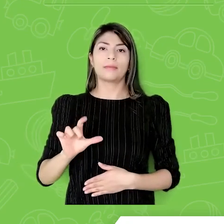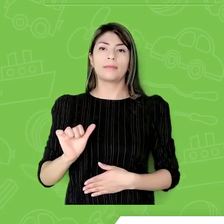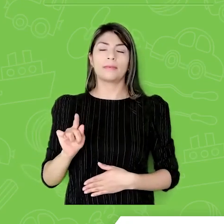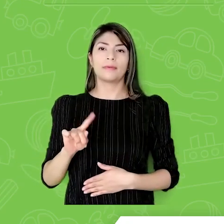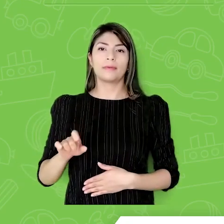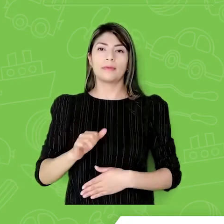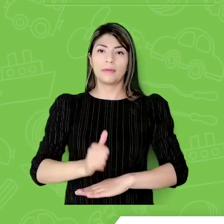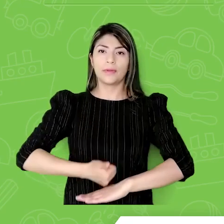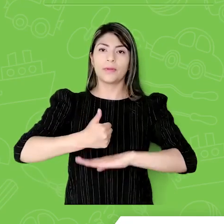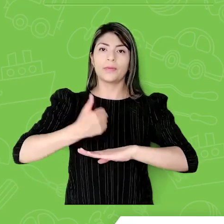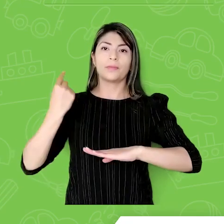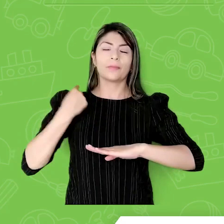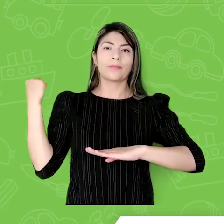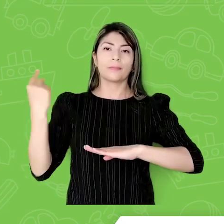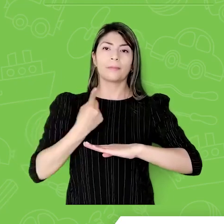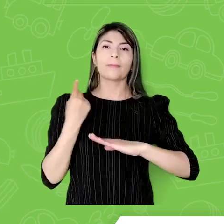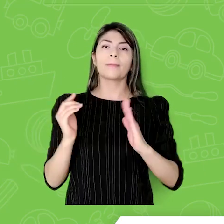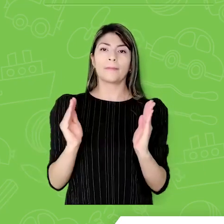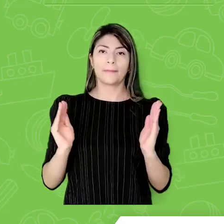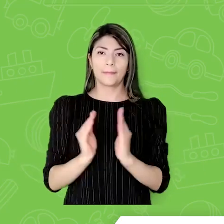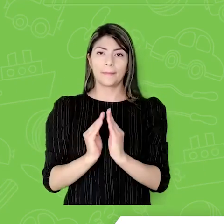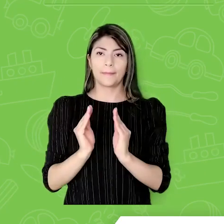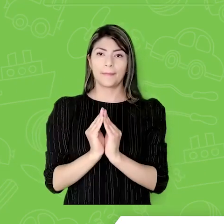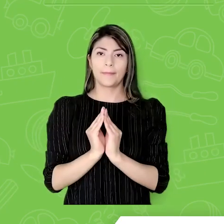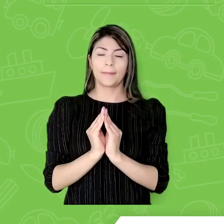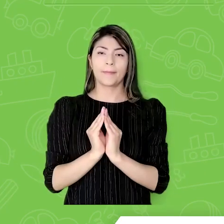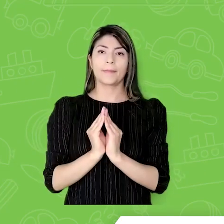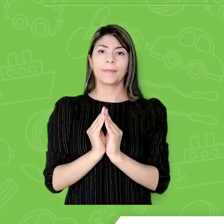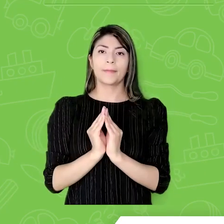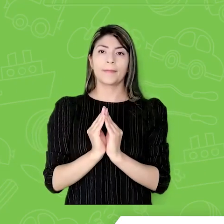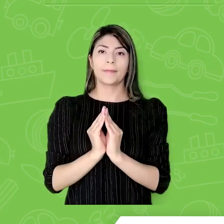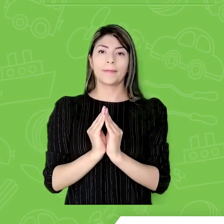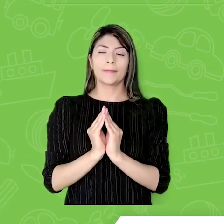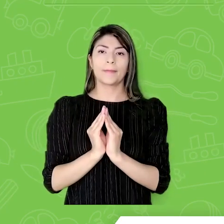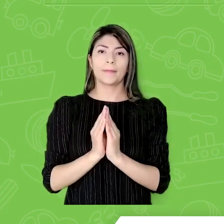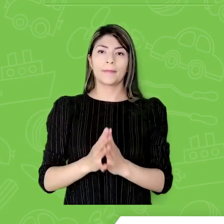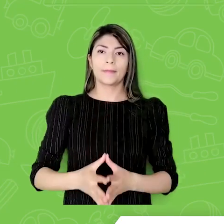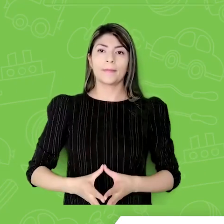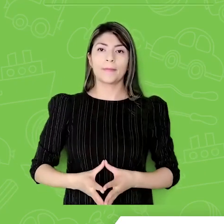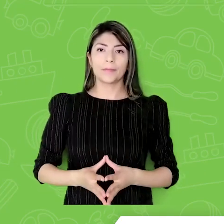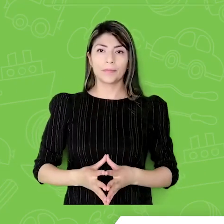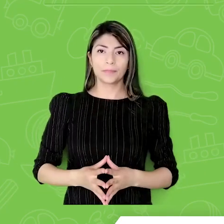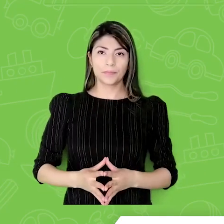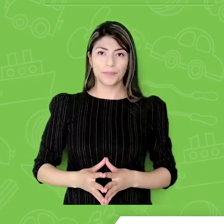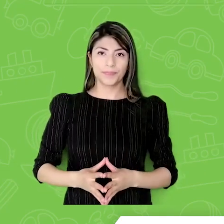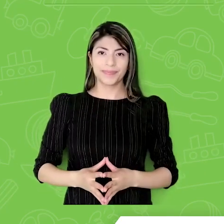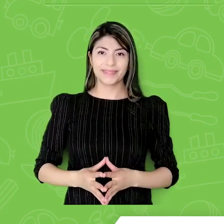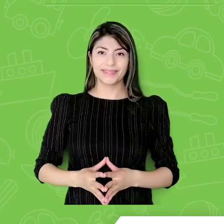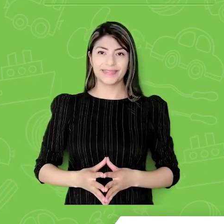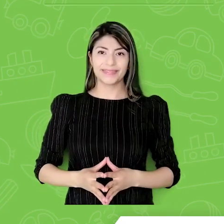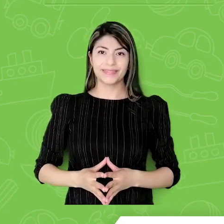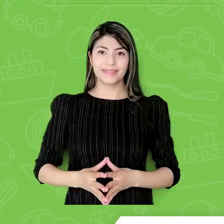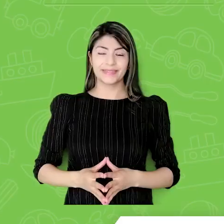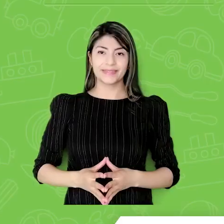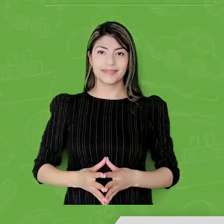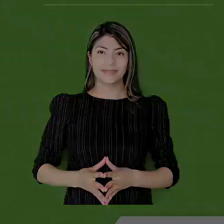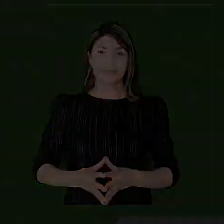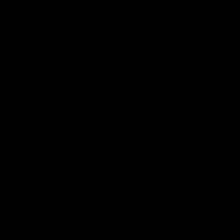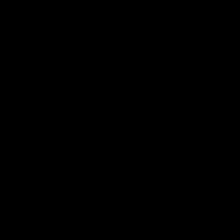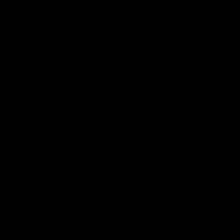María Arbeláez. Directora General. Instituto Colombiano de Bienestar Familiar.